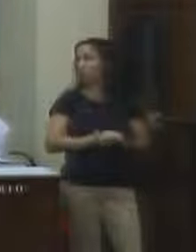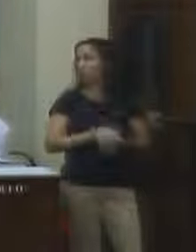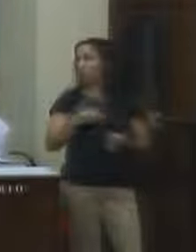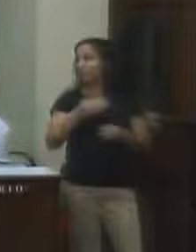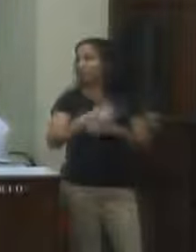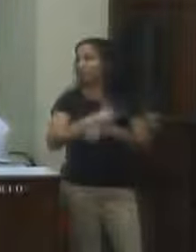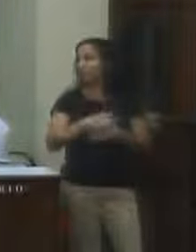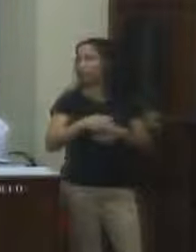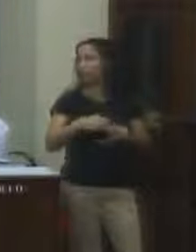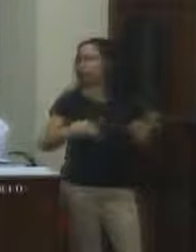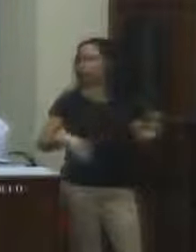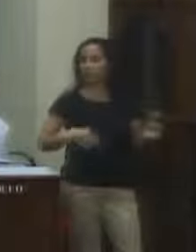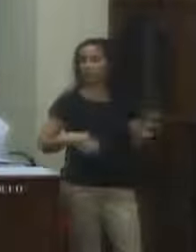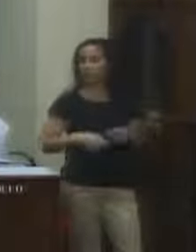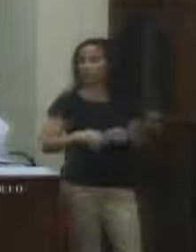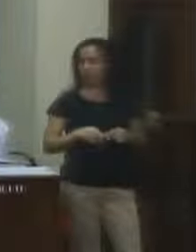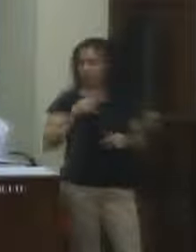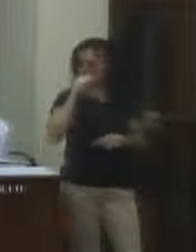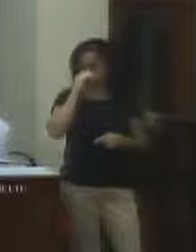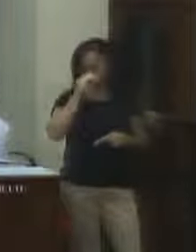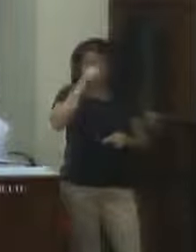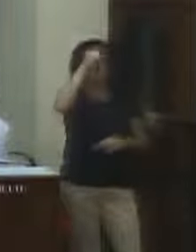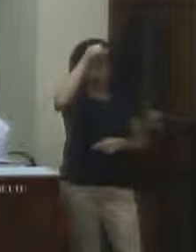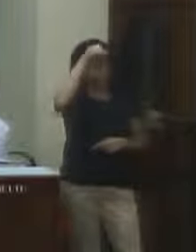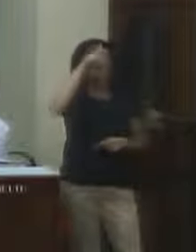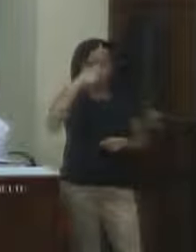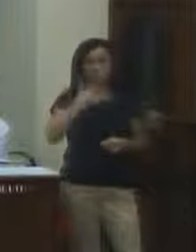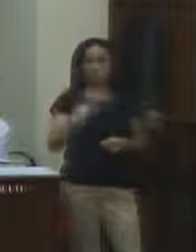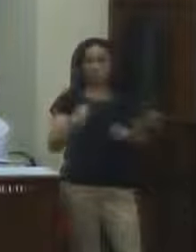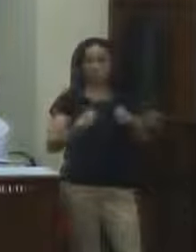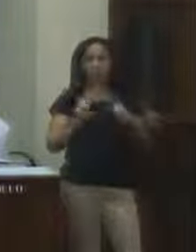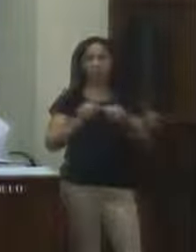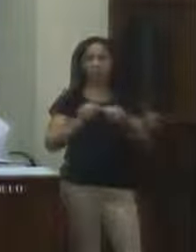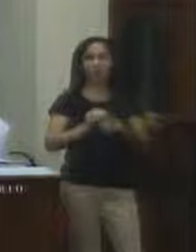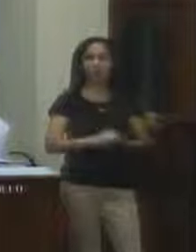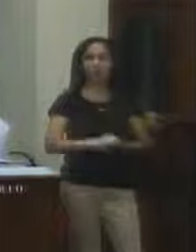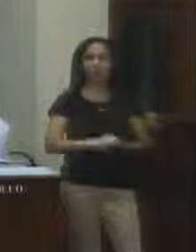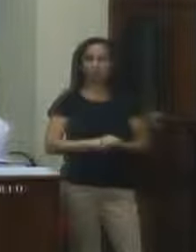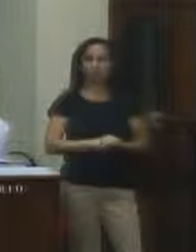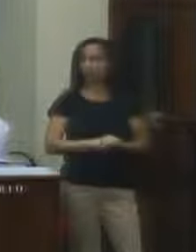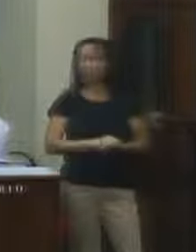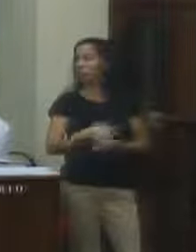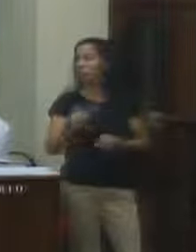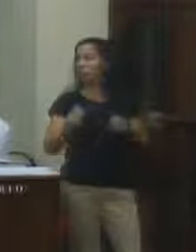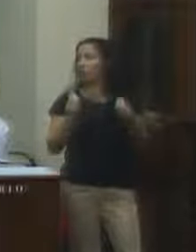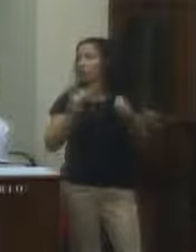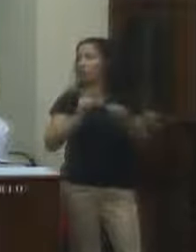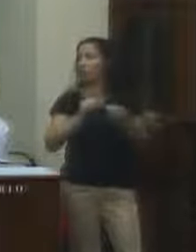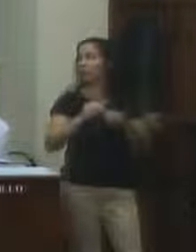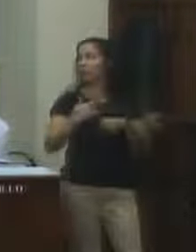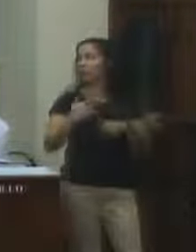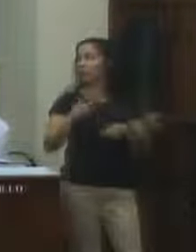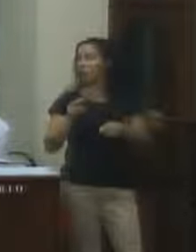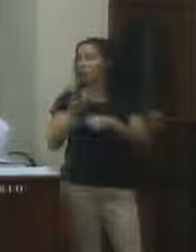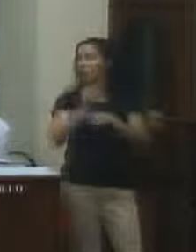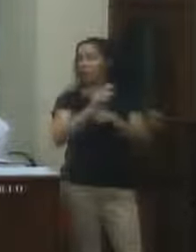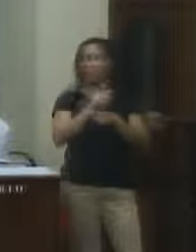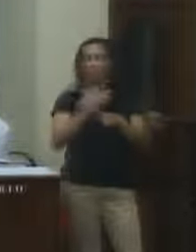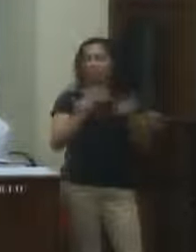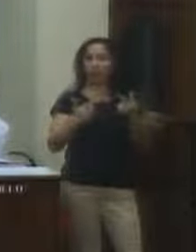distrito uma prefeitura que não tem como ter uma logística, porque não tem fiscal, muito menos